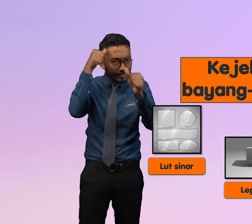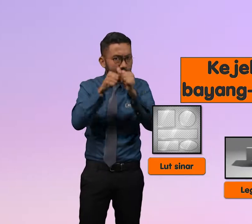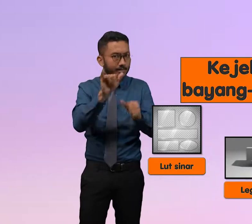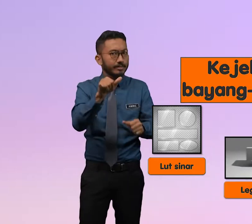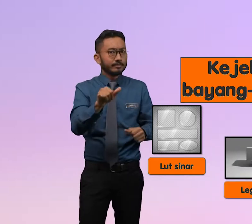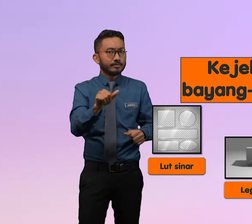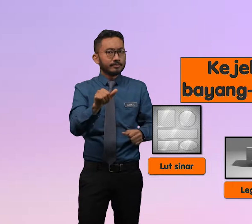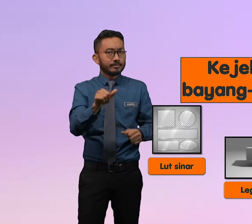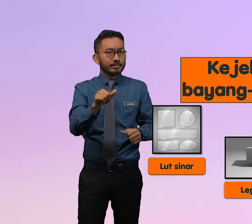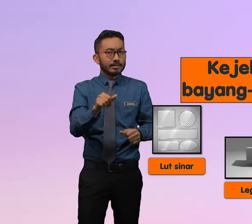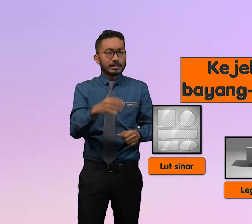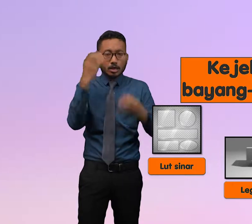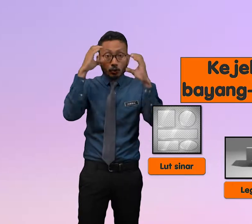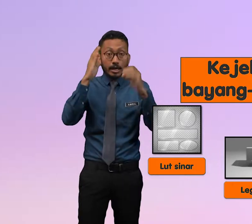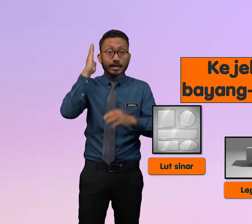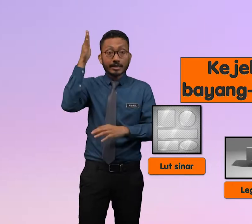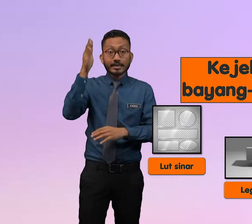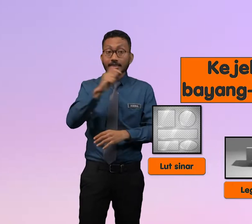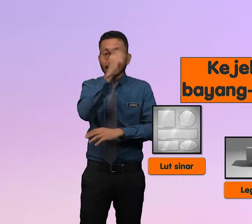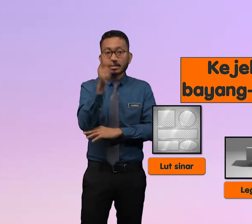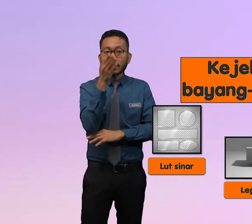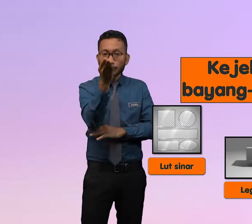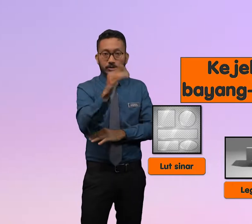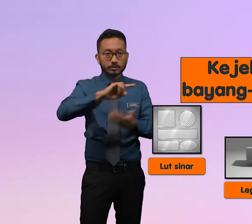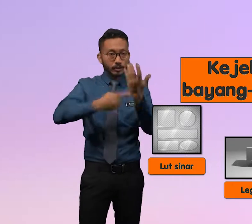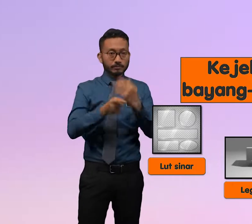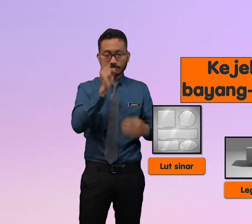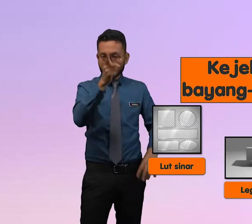Nah, ya. Cikgu akan tanya kamu cemula.